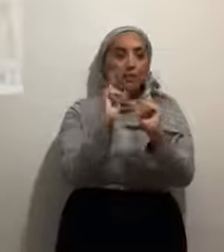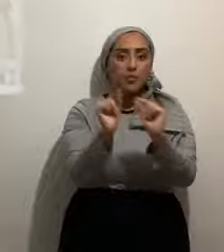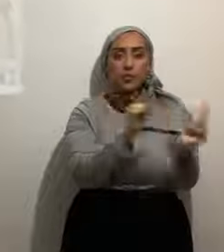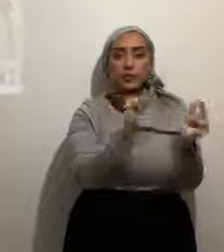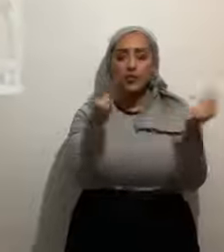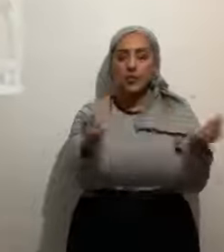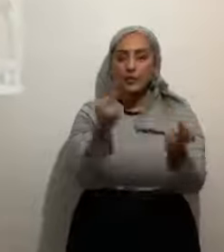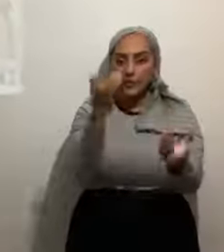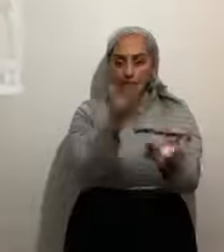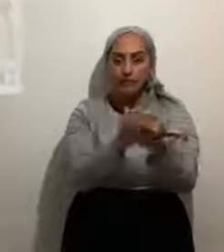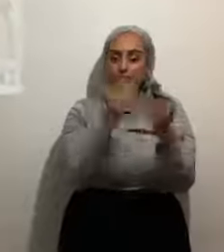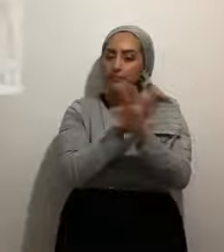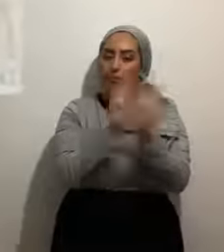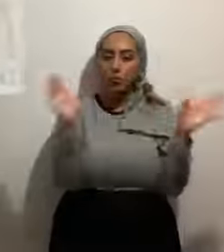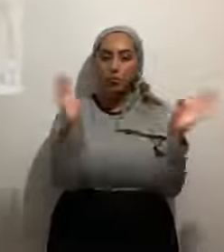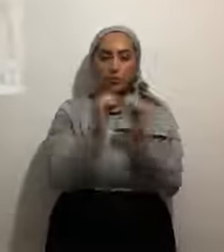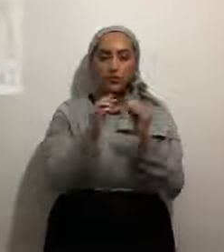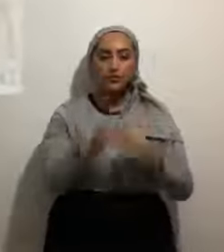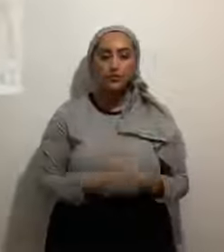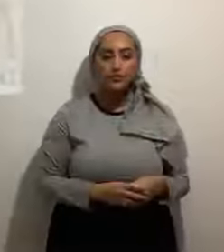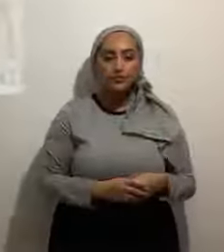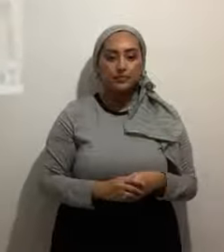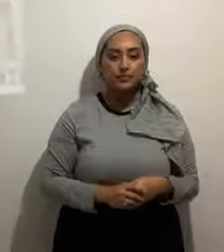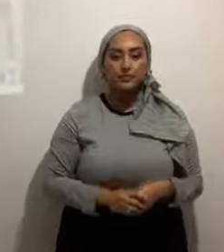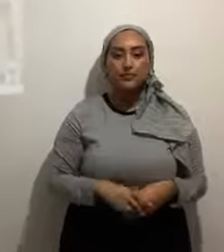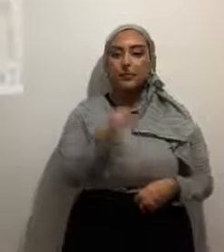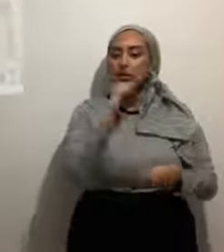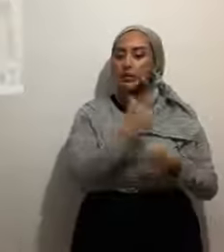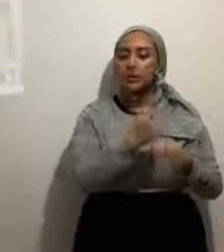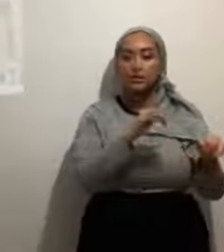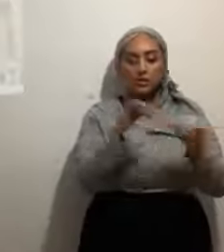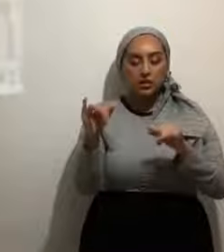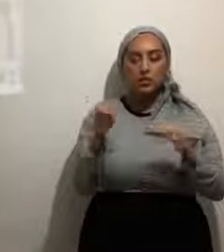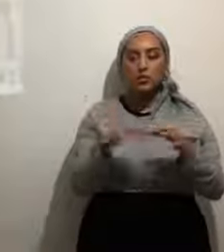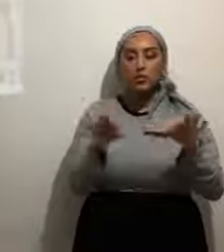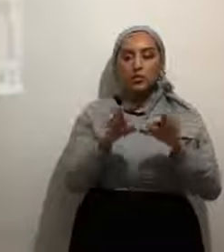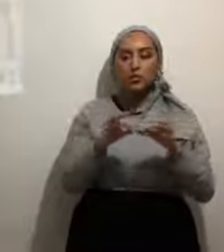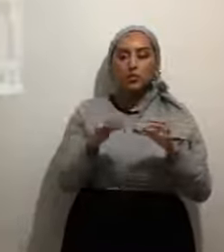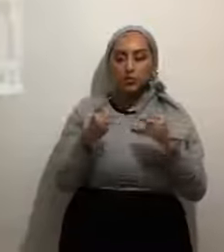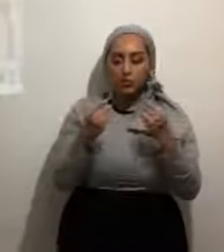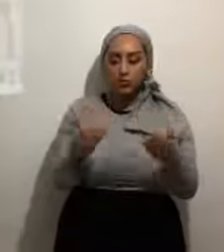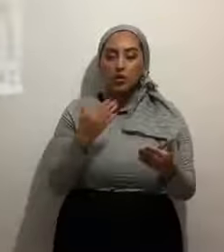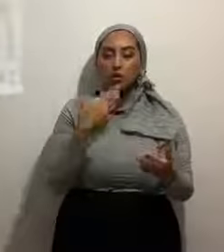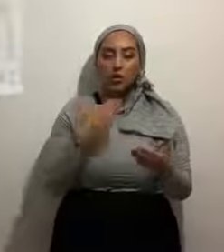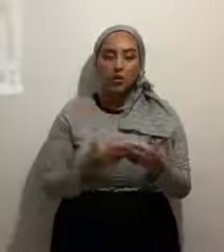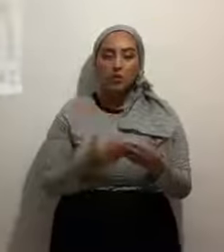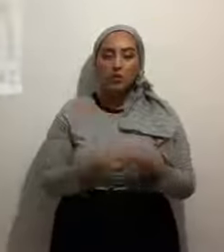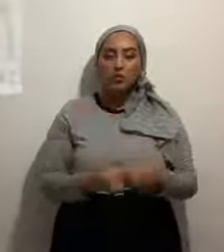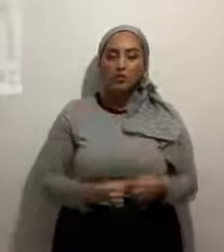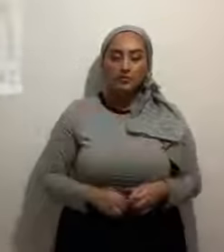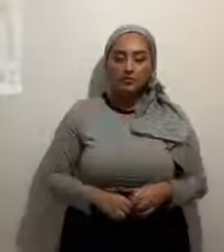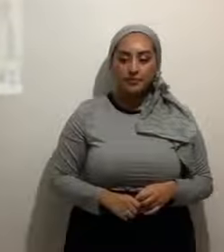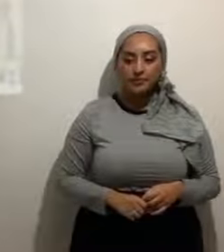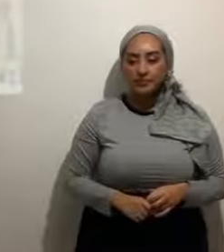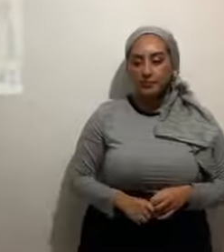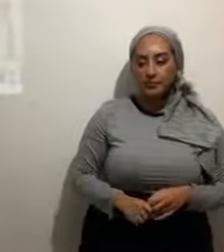meten. Aleluya. Y hermanas, igual, comportémonos a la altura de lo que decimos que somos. Génesis